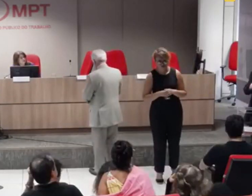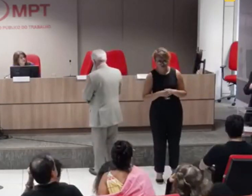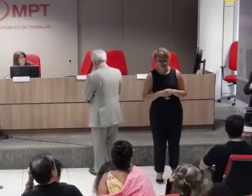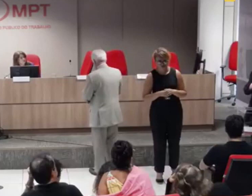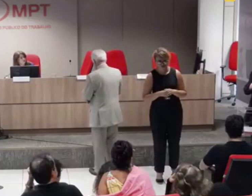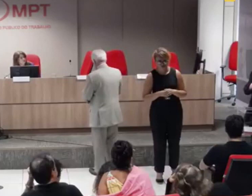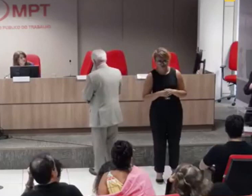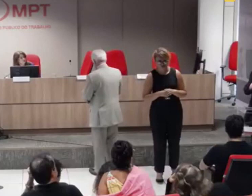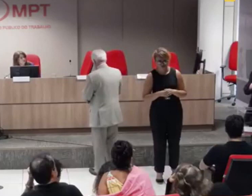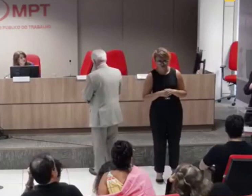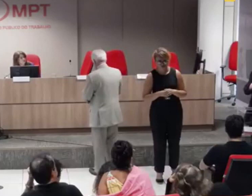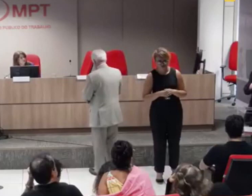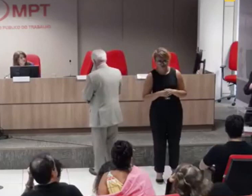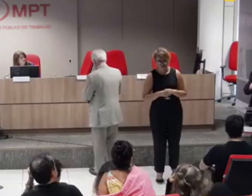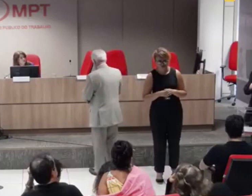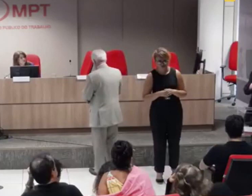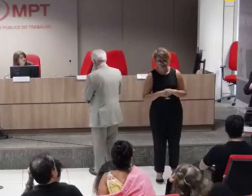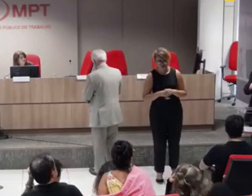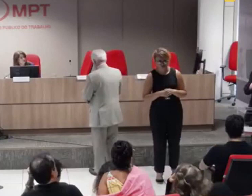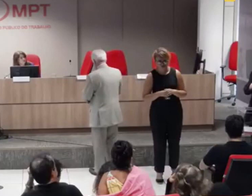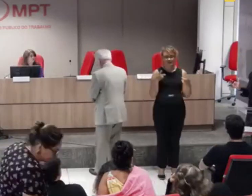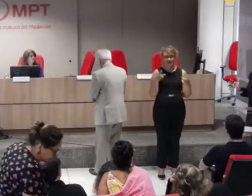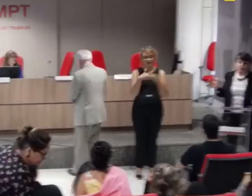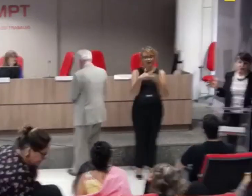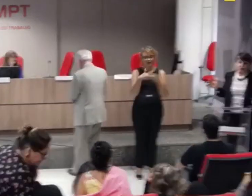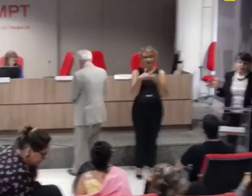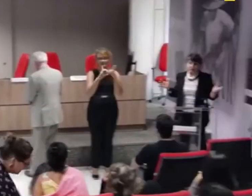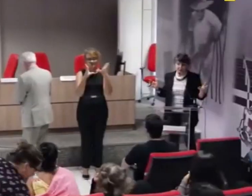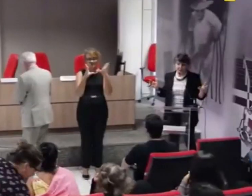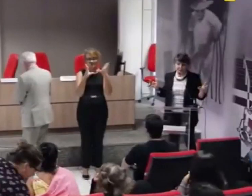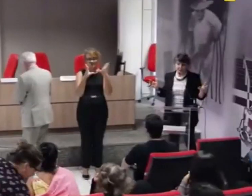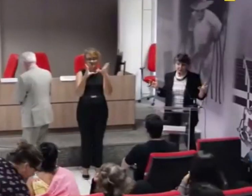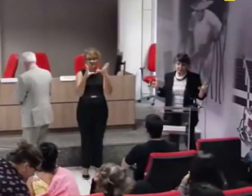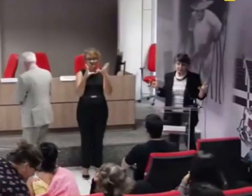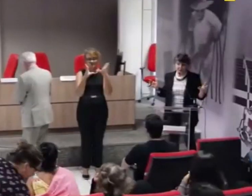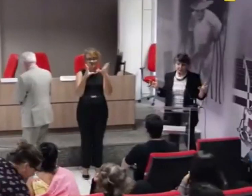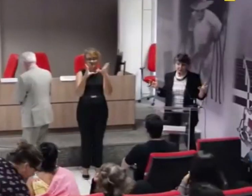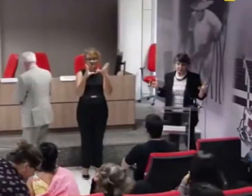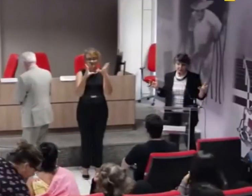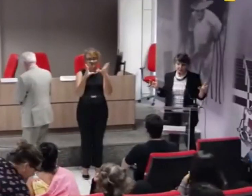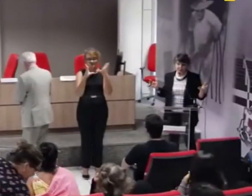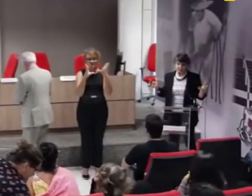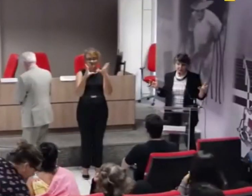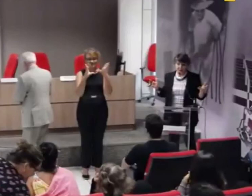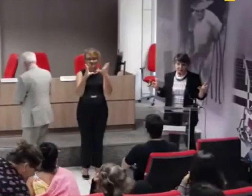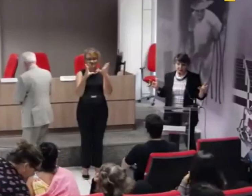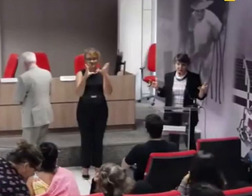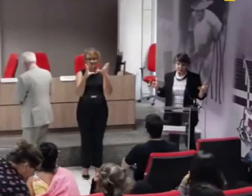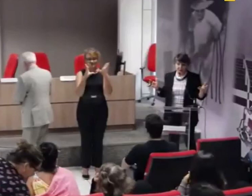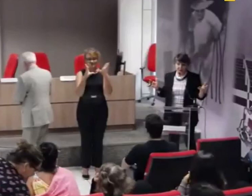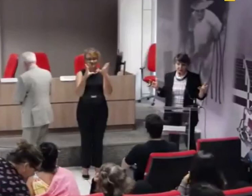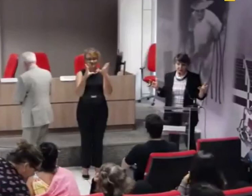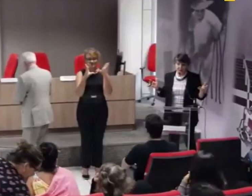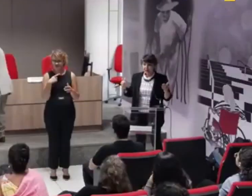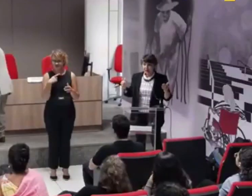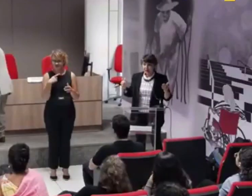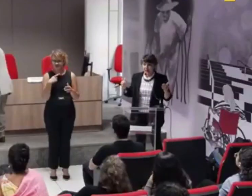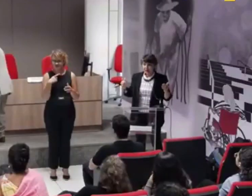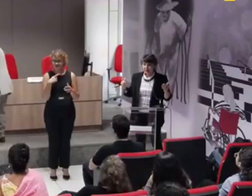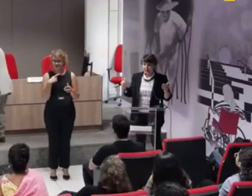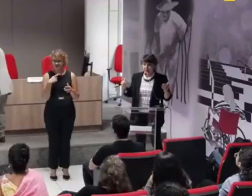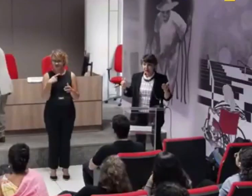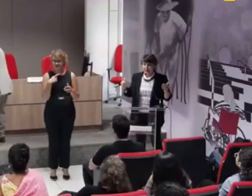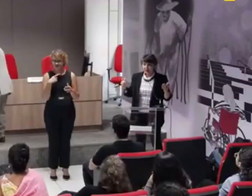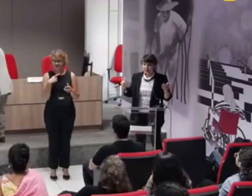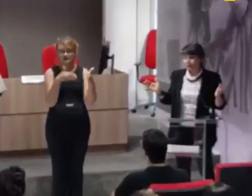Nós somos uma ruptura democrática e todos os dias nós percebemos a profundidade dela e que ela não tem